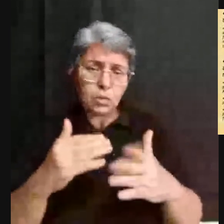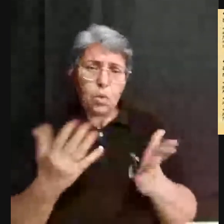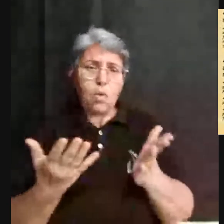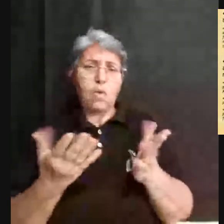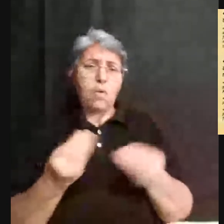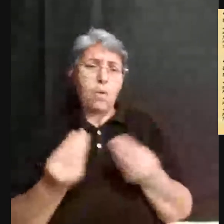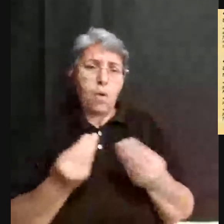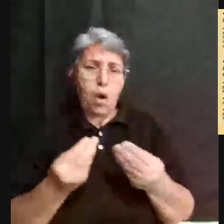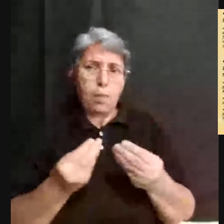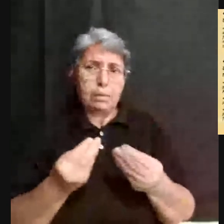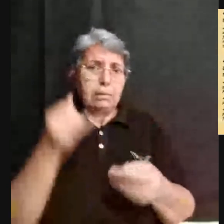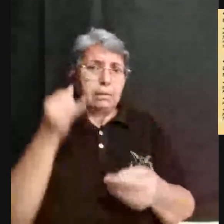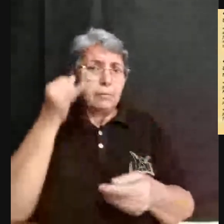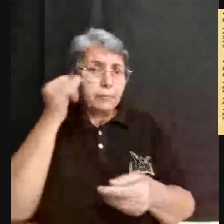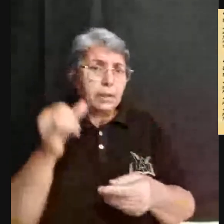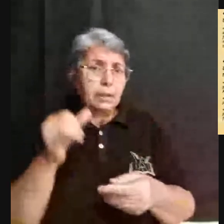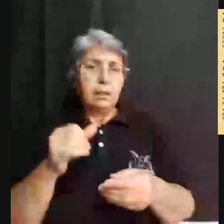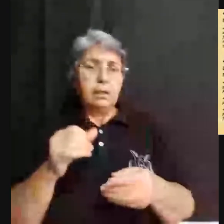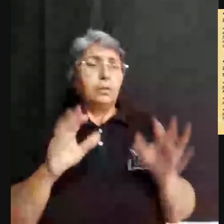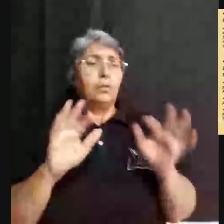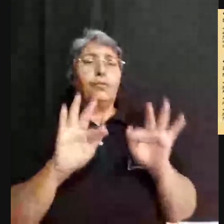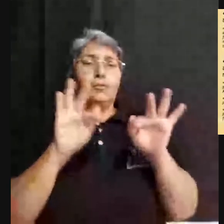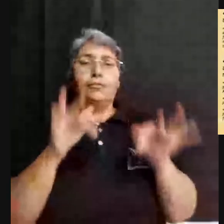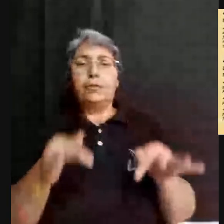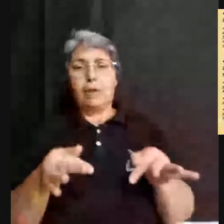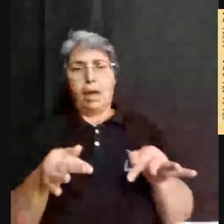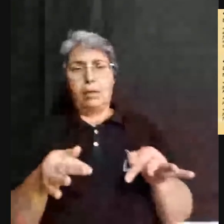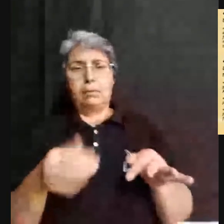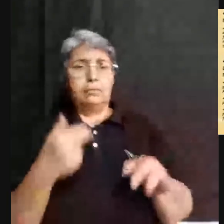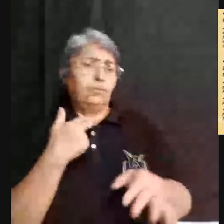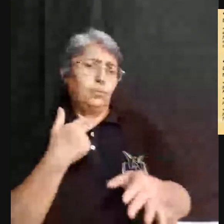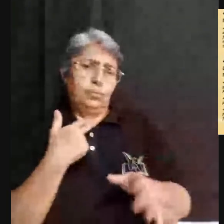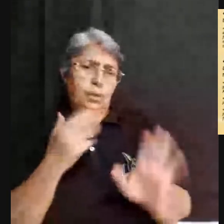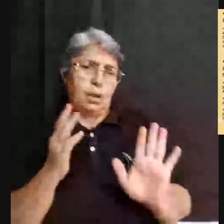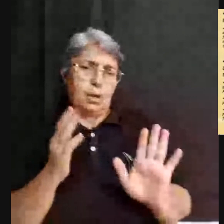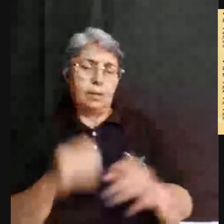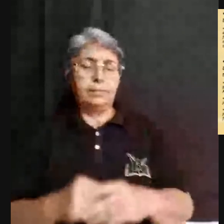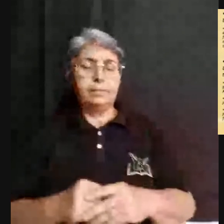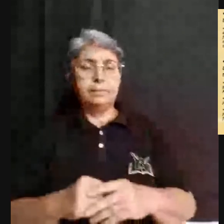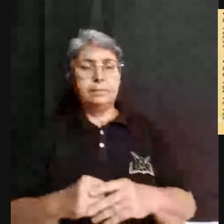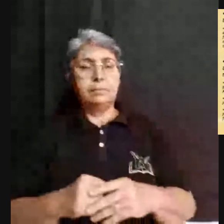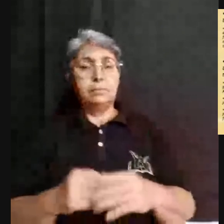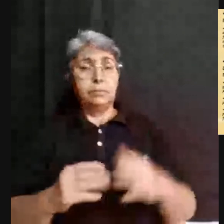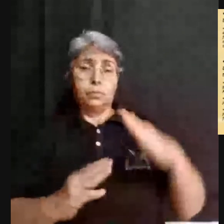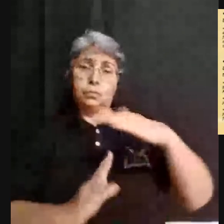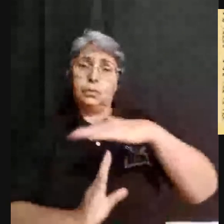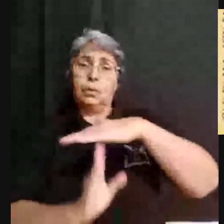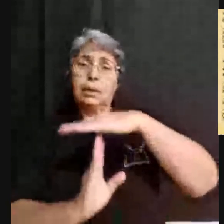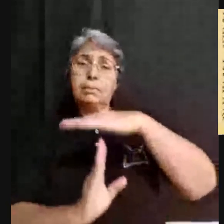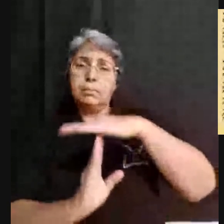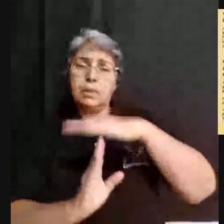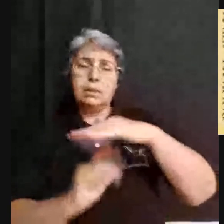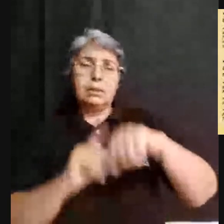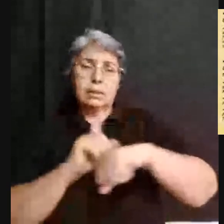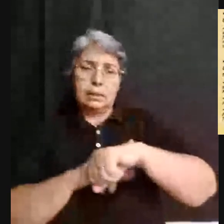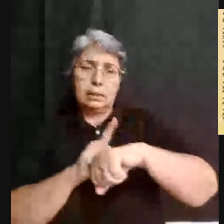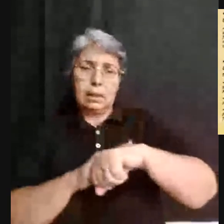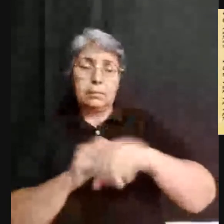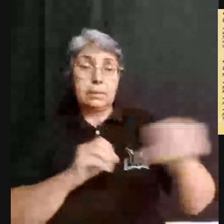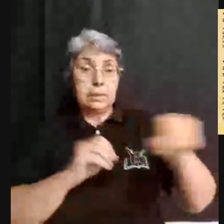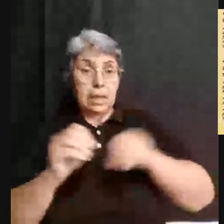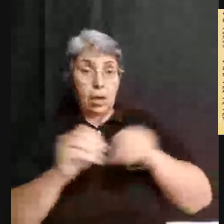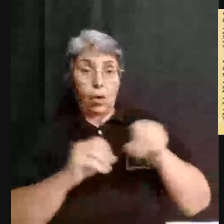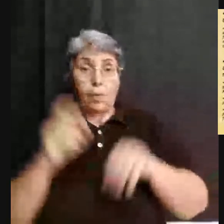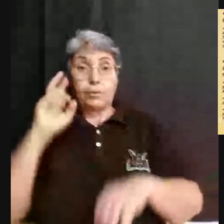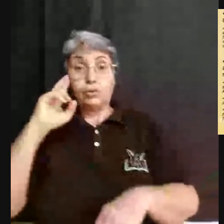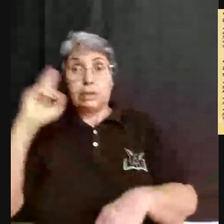prevenir a sua conclusão final. Dentro dos limites deste tempo, quando a obra do Senhor deve ser feita, ela será